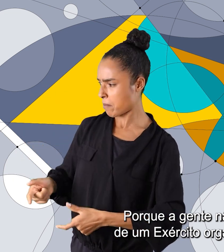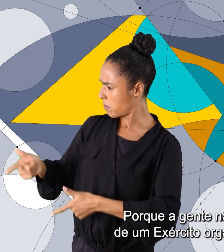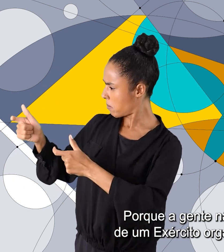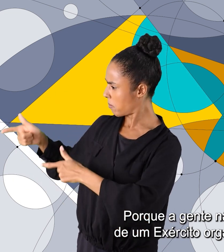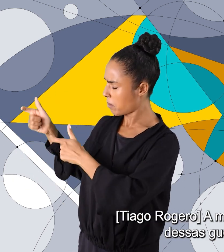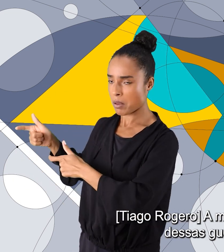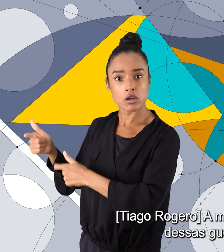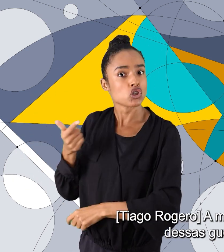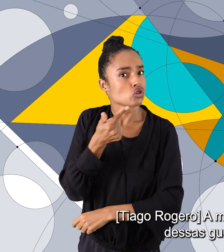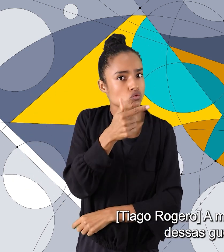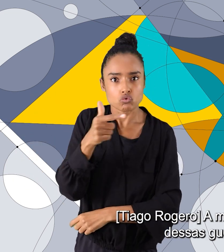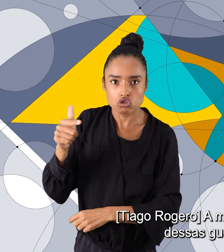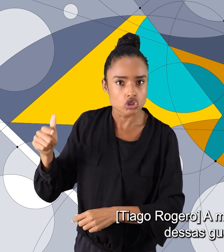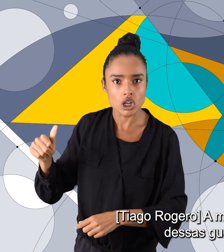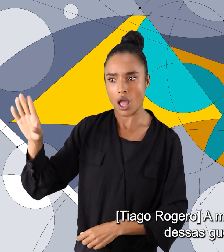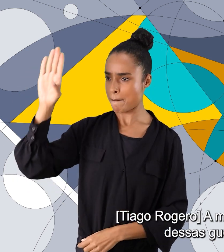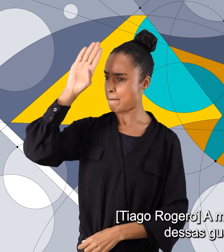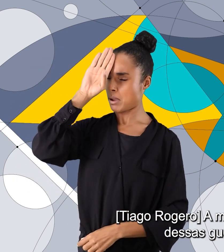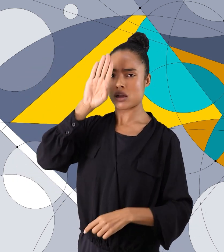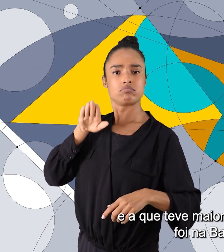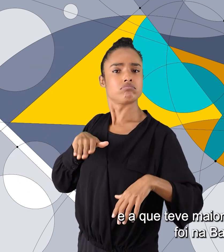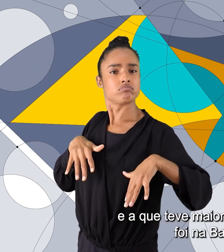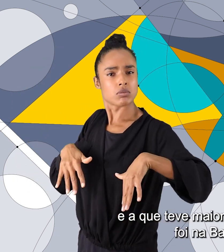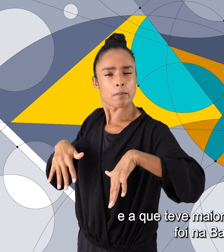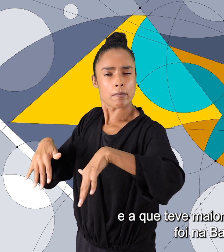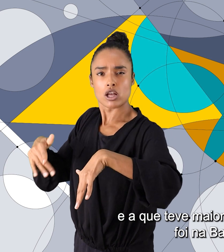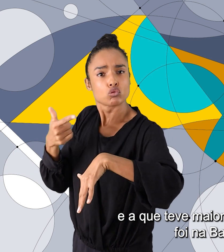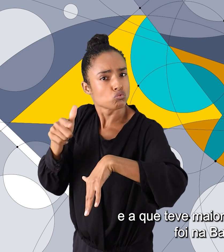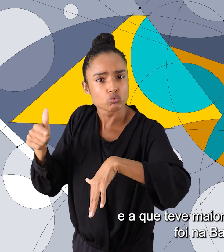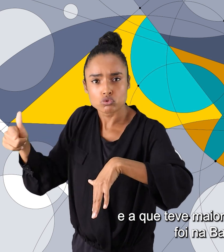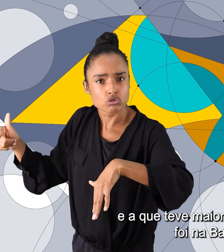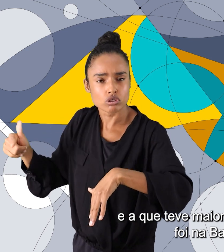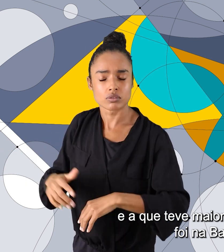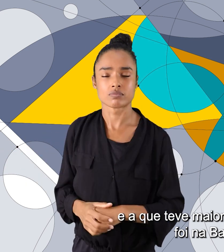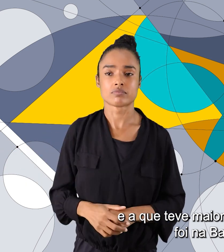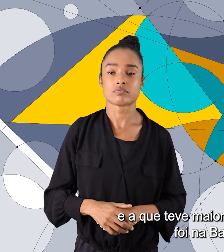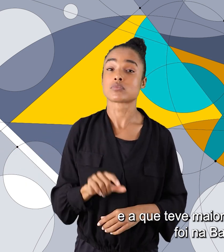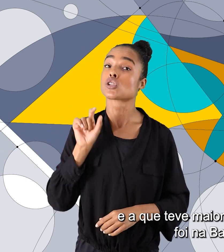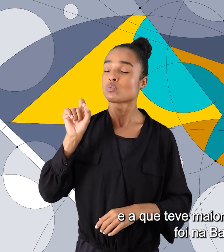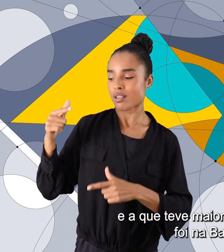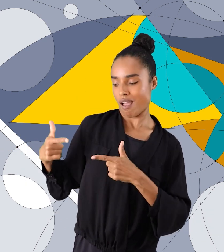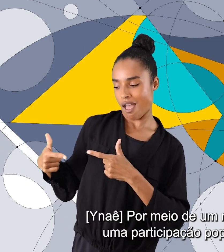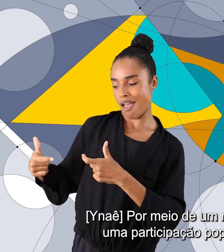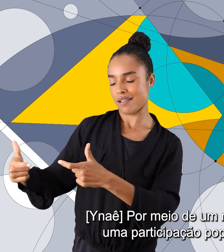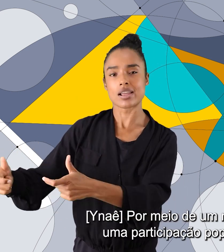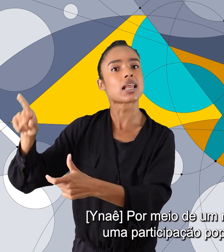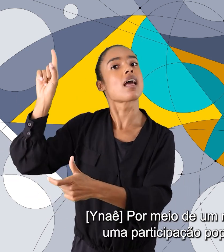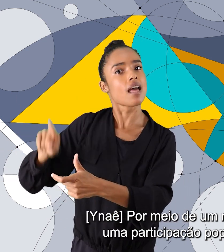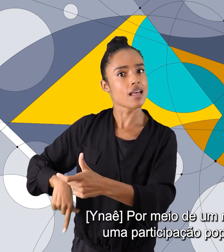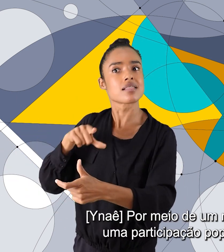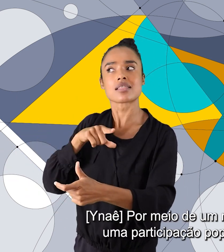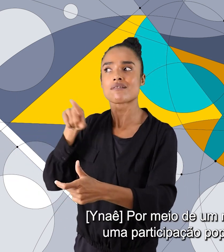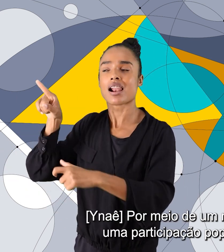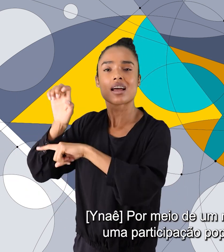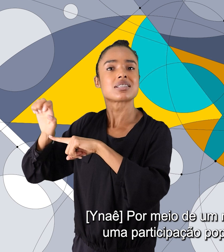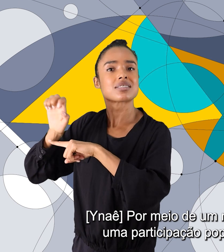ainda. A mais conhecida dessas guerras e a que teve maior repercussão foi na Bahia. Por meio de um movimento que